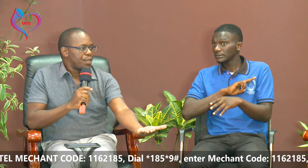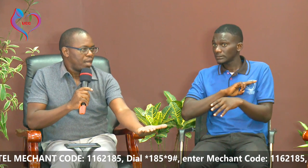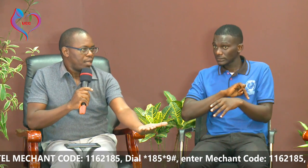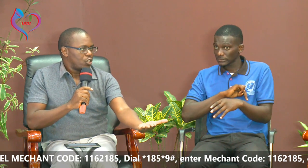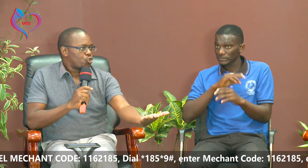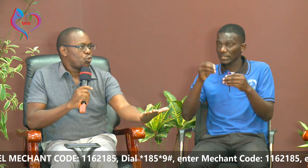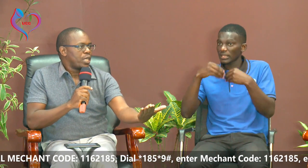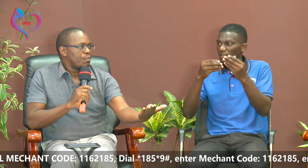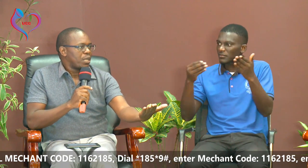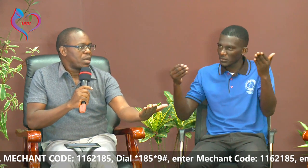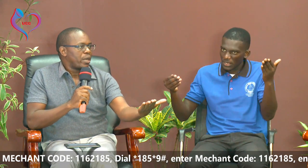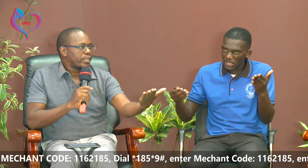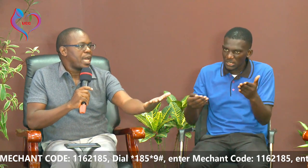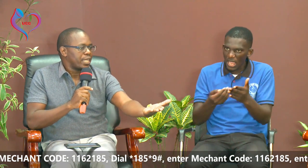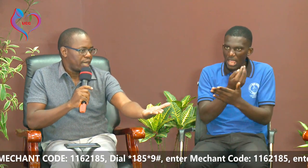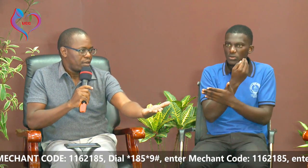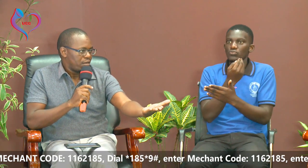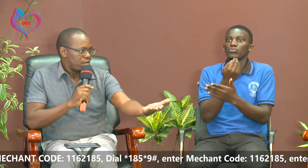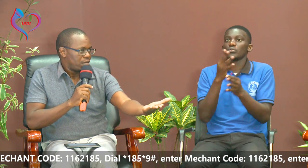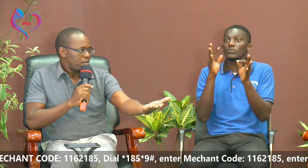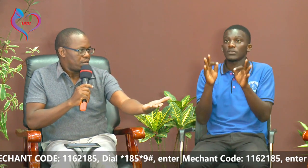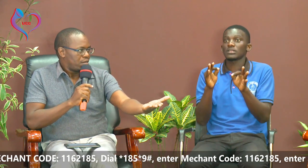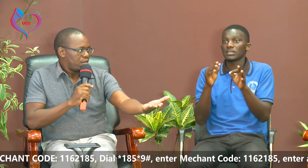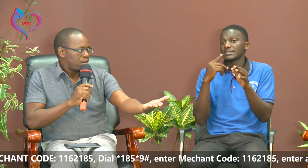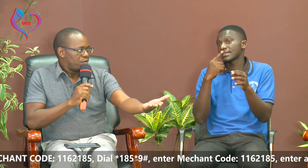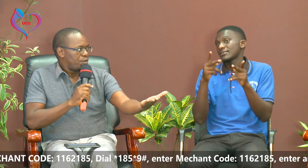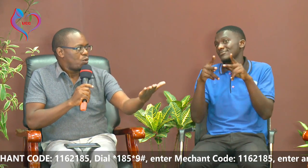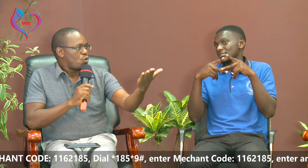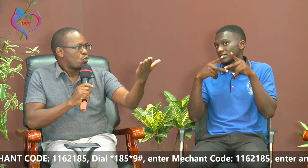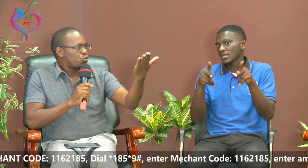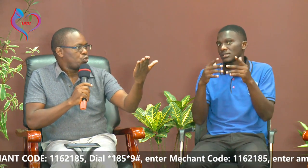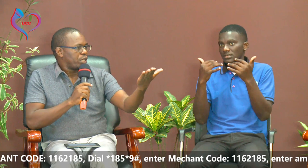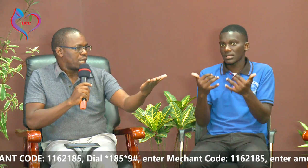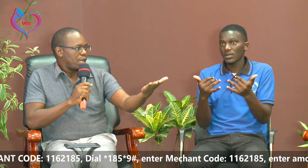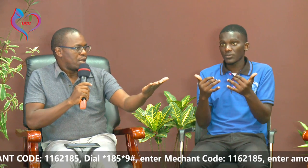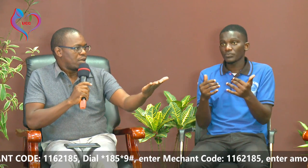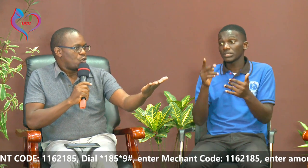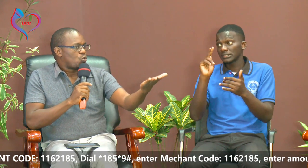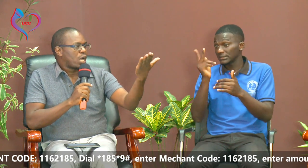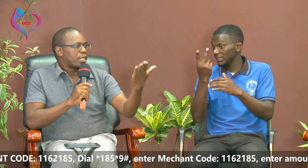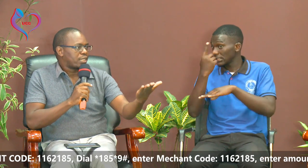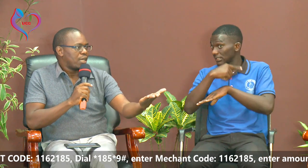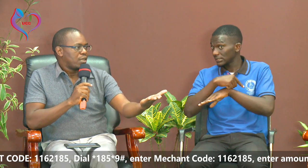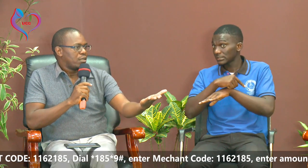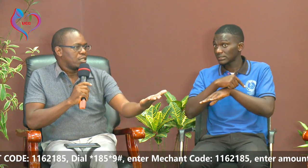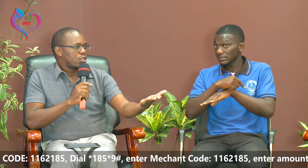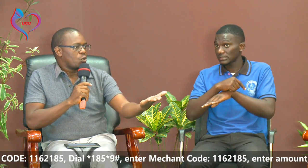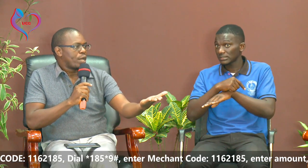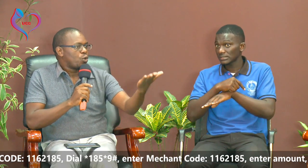empya, essuula empya ne bagamba katandika. Lwelunako olukusuubiza, olukukakasa nti waliyo